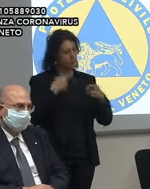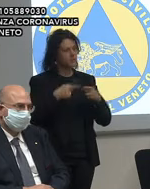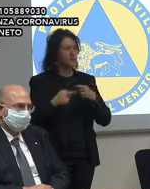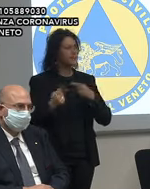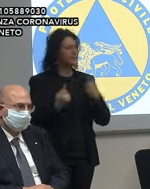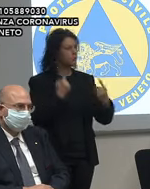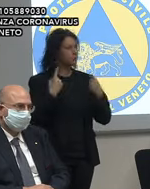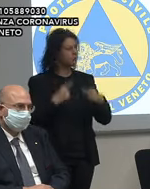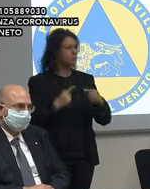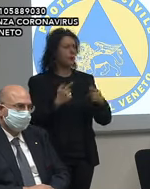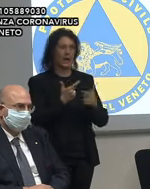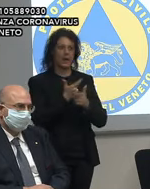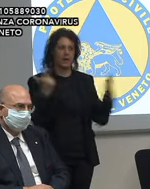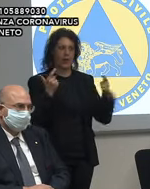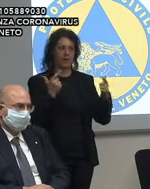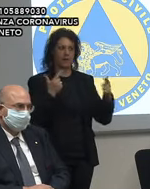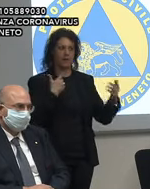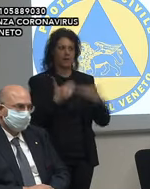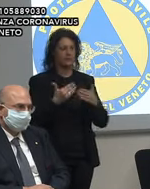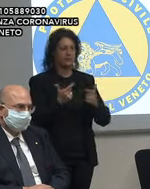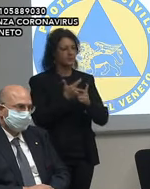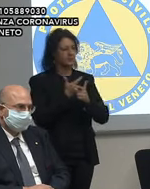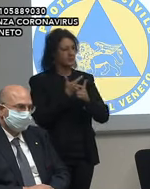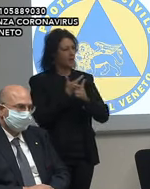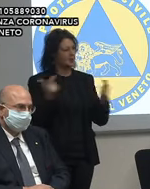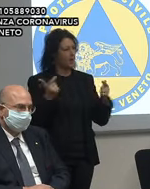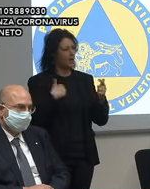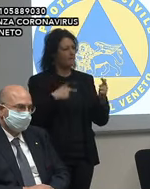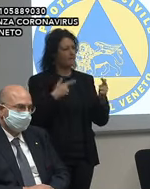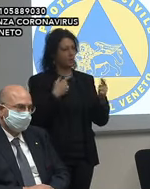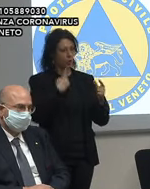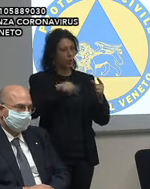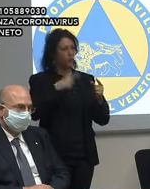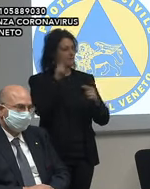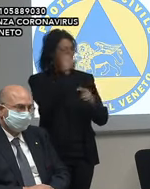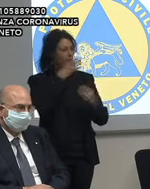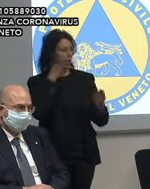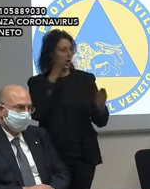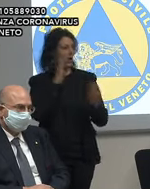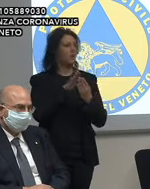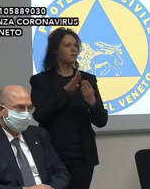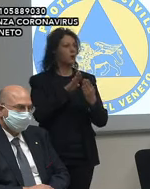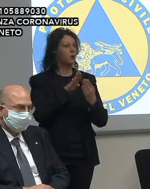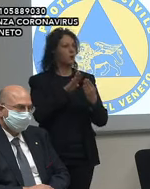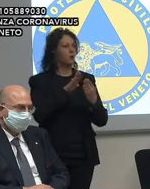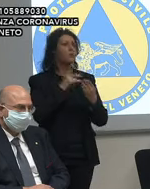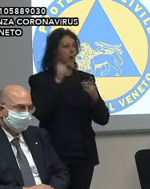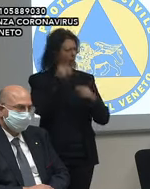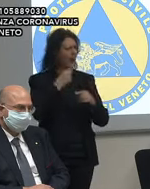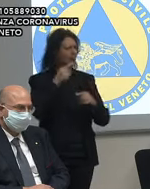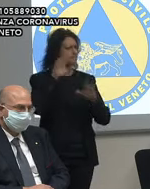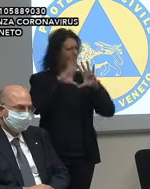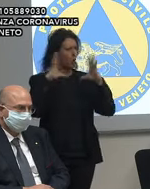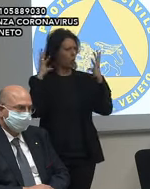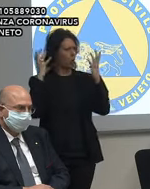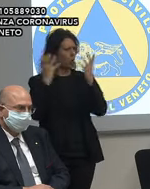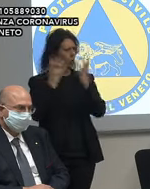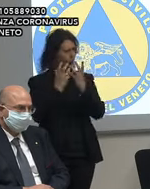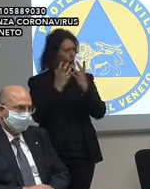ricordano quanto quale emergenza abbiamo affrontato, e sono i numeri di tutto il mondo, non sono i numeri